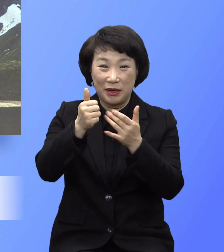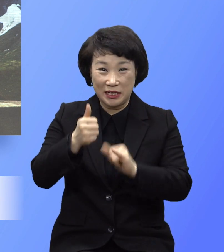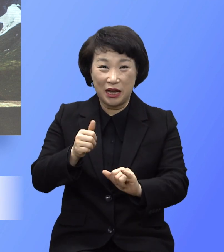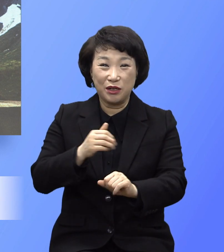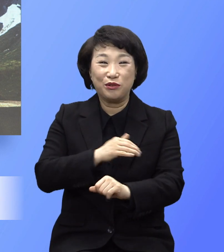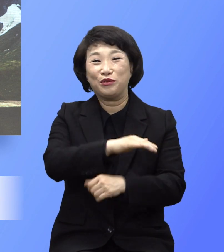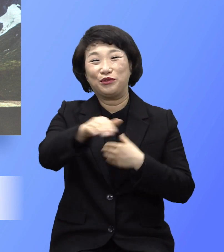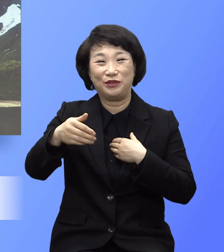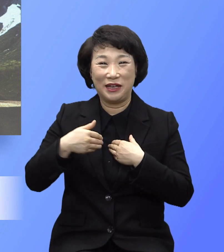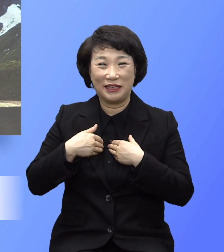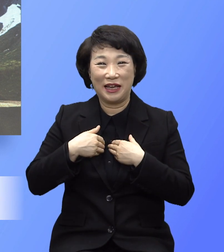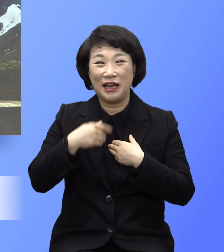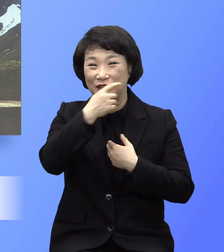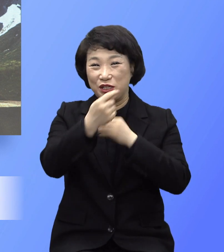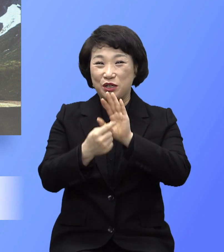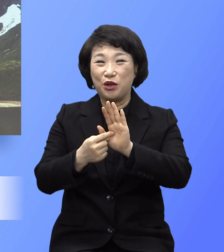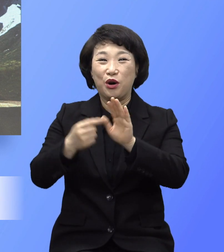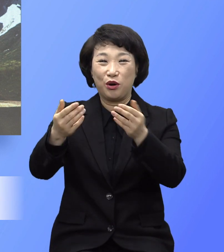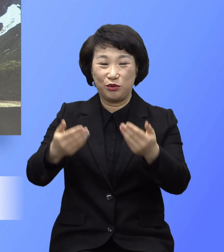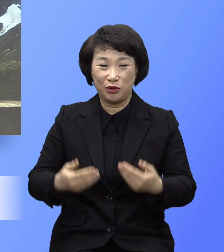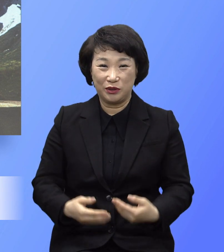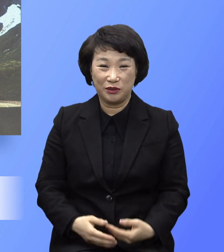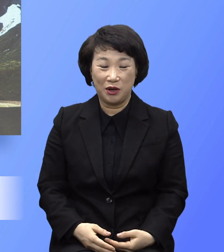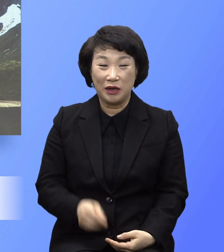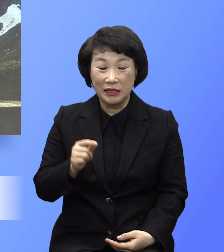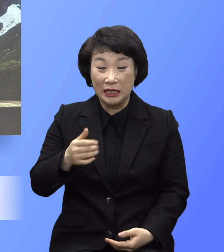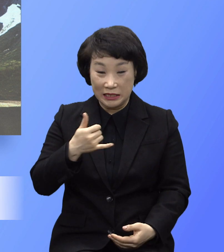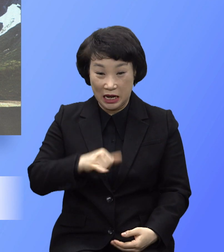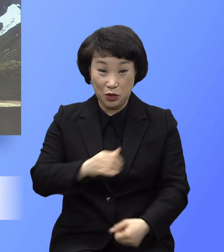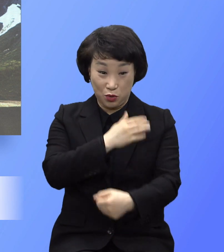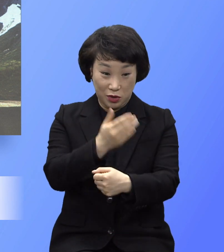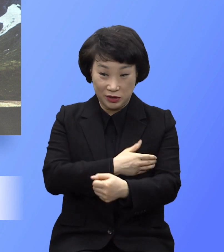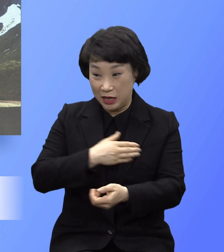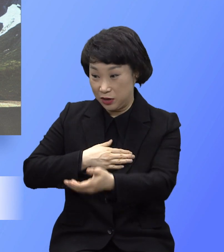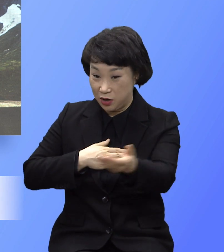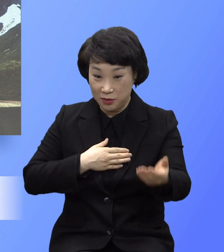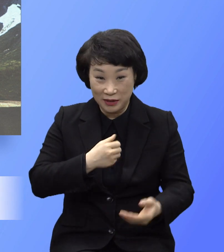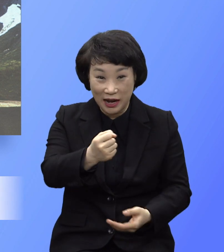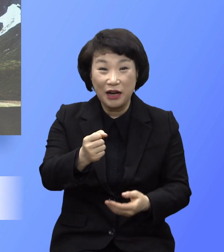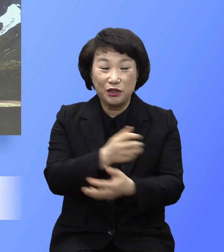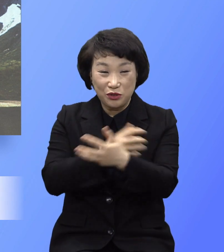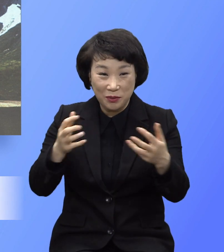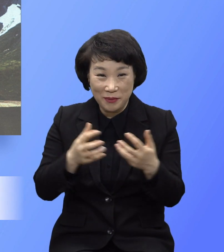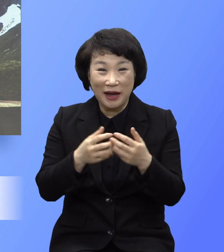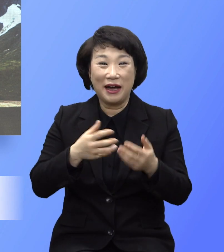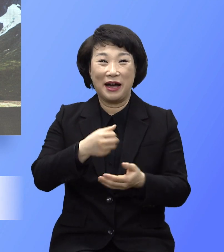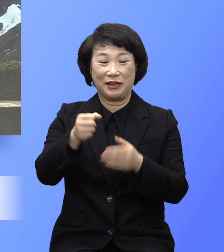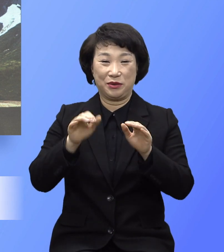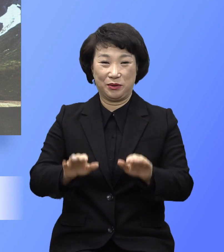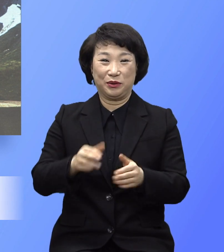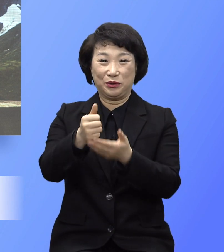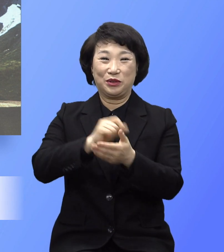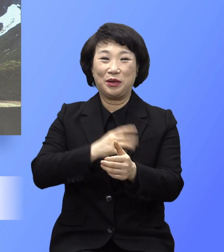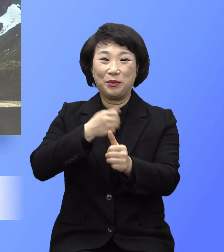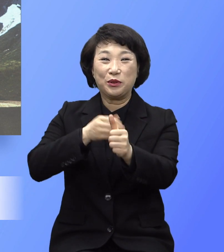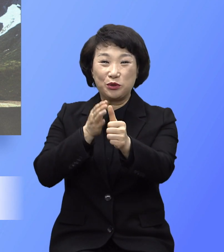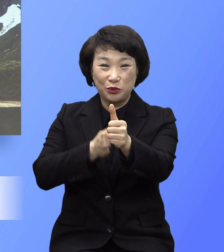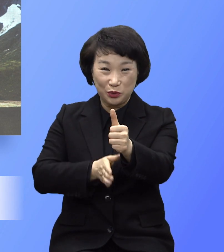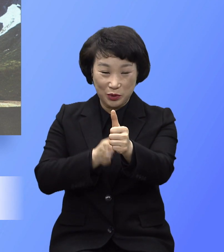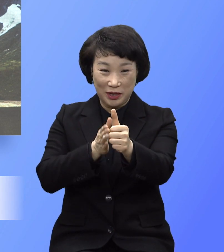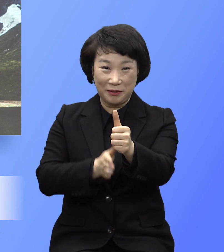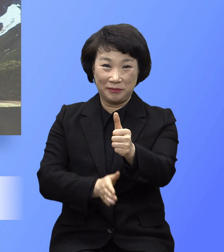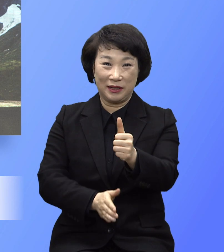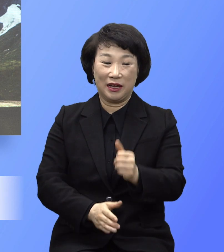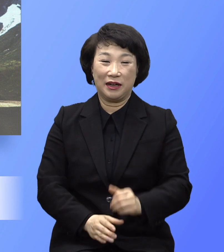자녀가 가진 증거입니다. 이 자녀의 권세가 여러분에게 충만하기를 주님의 이름으로